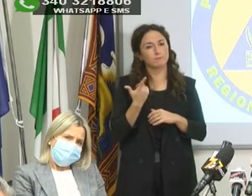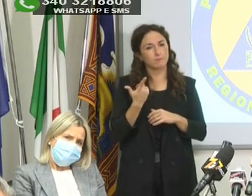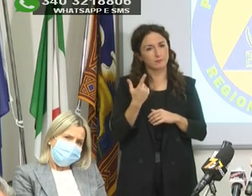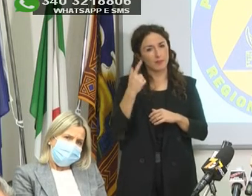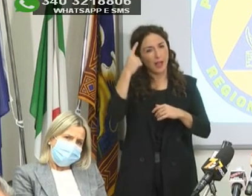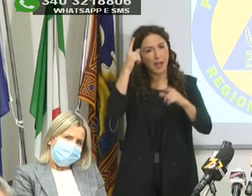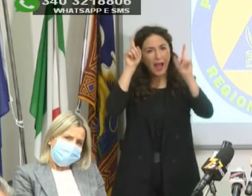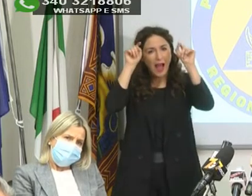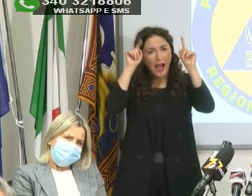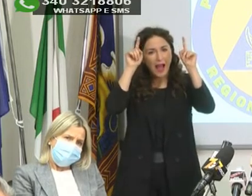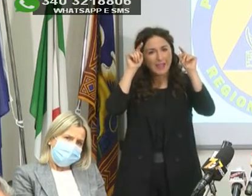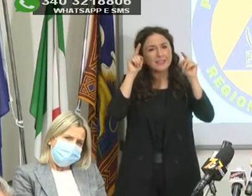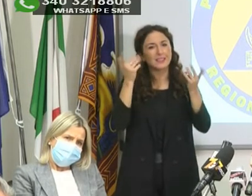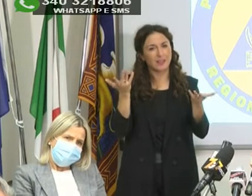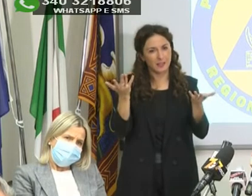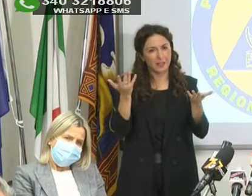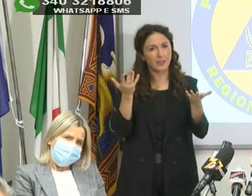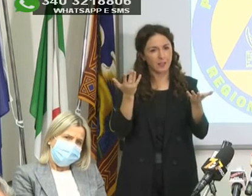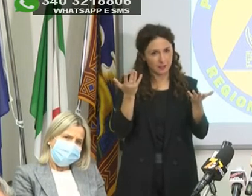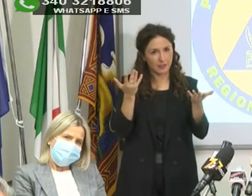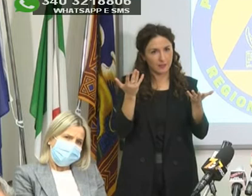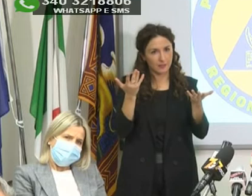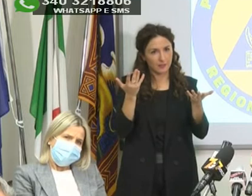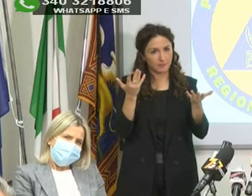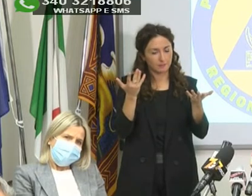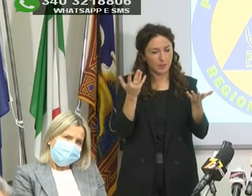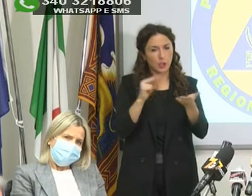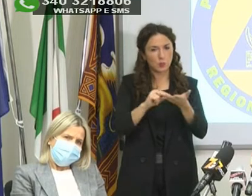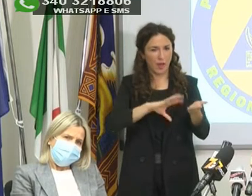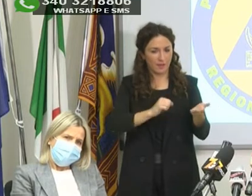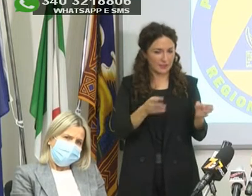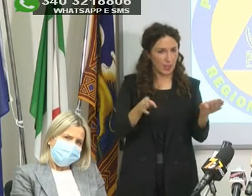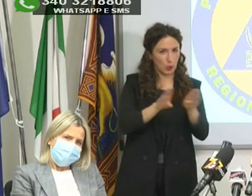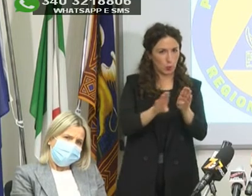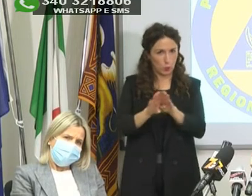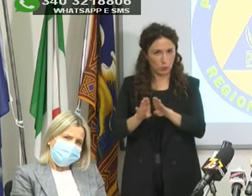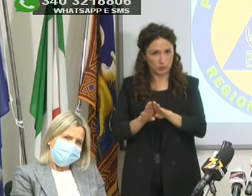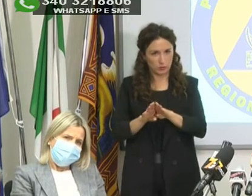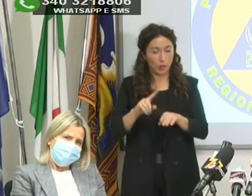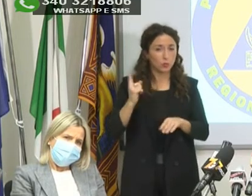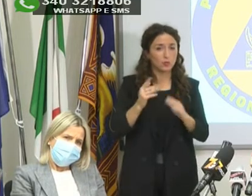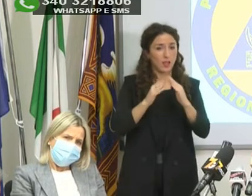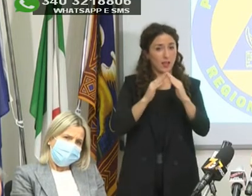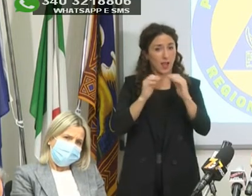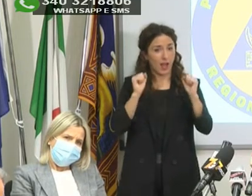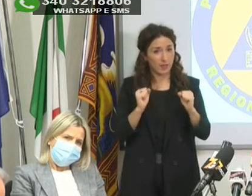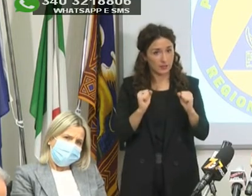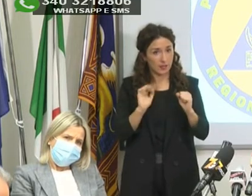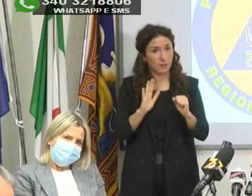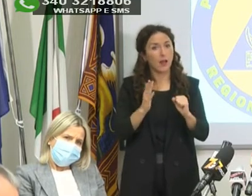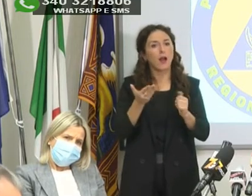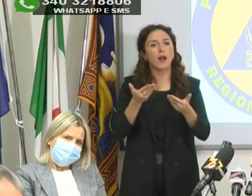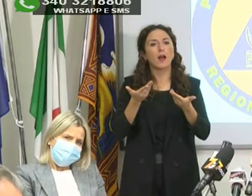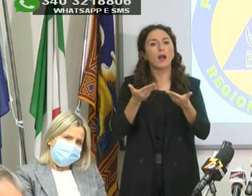lei sa che sono stati chiusi tre, una scuola dell'infanzia qui, e sono tutti a casa mentre le ausiliarie